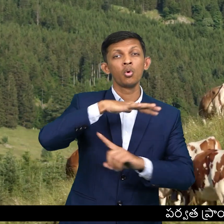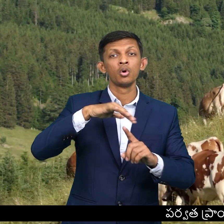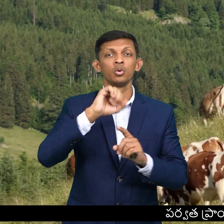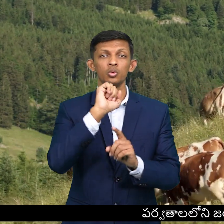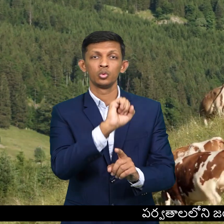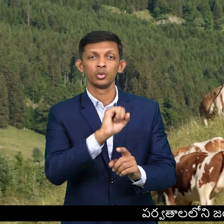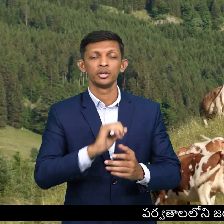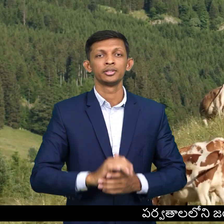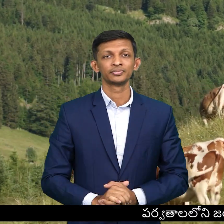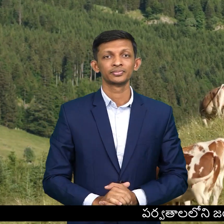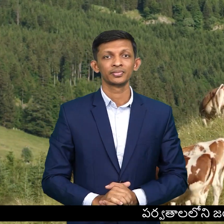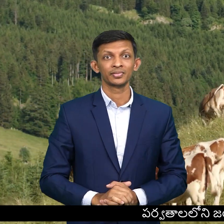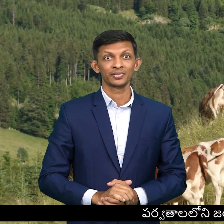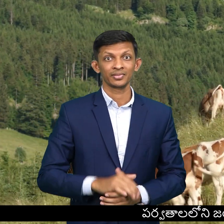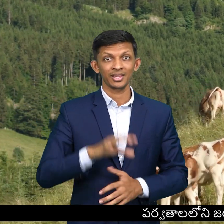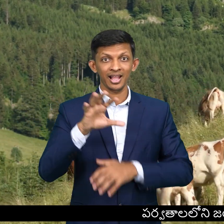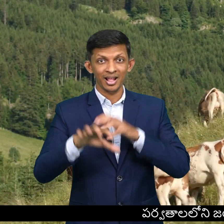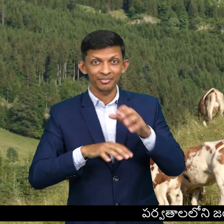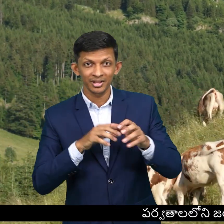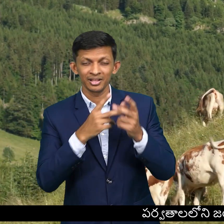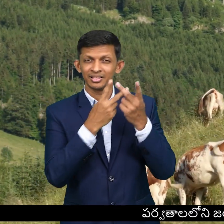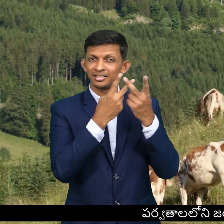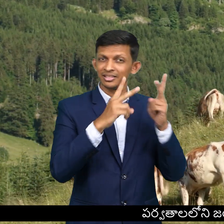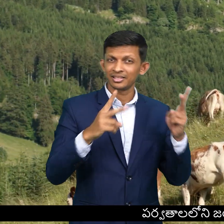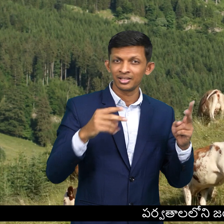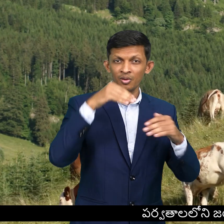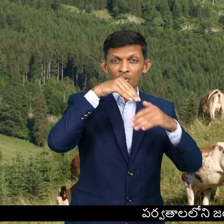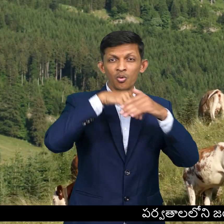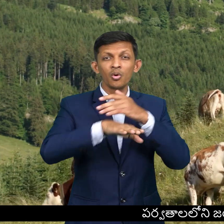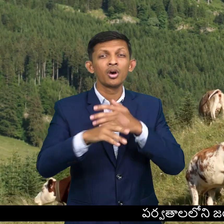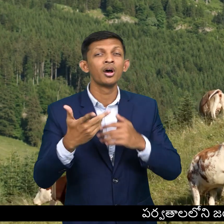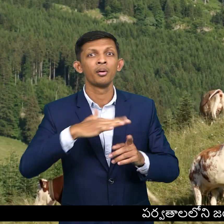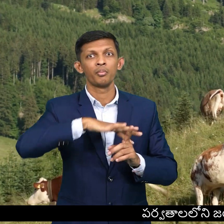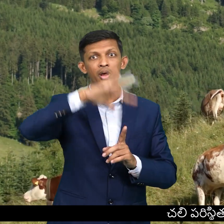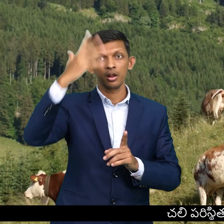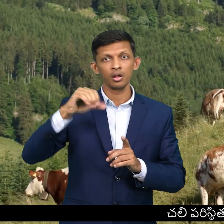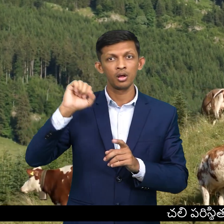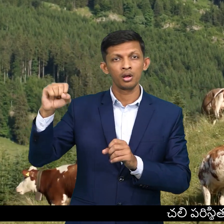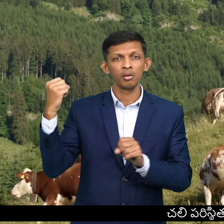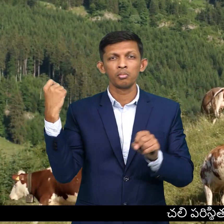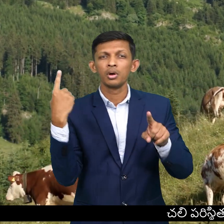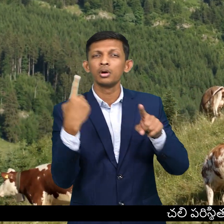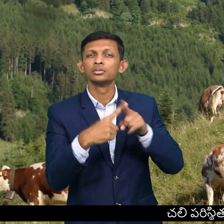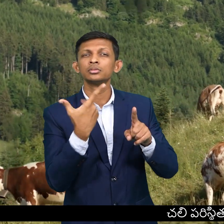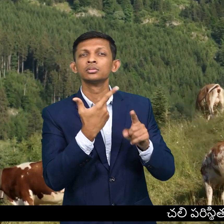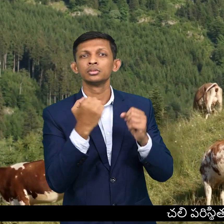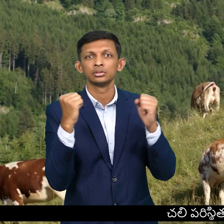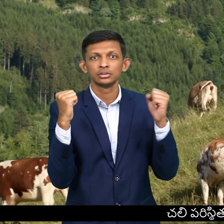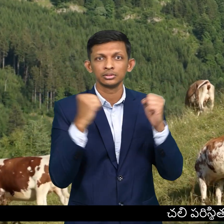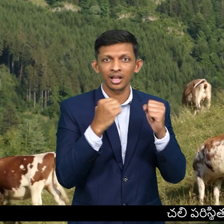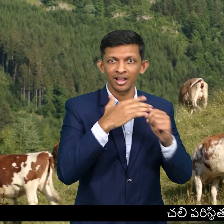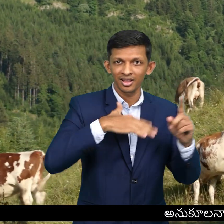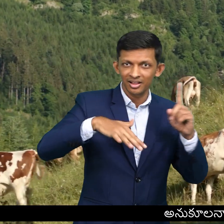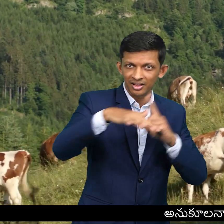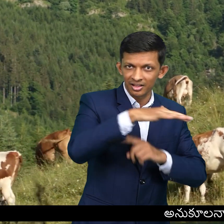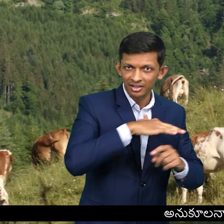జంతువులు, పర్వతాలలోని జంతువులు వివిధ మార్గాల్లో చలి పరిస్థితులకు